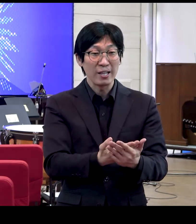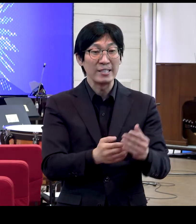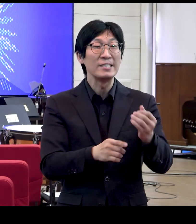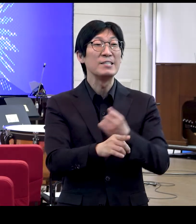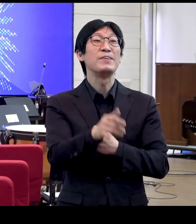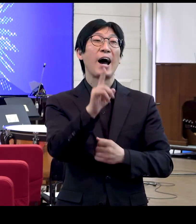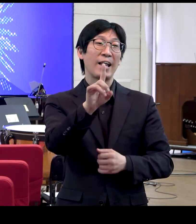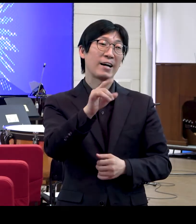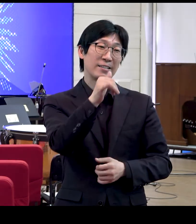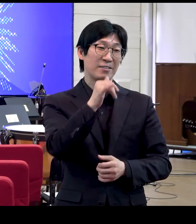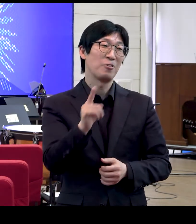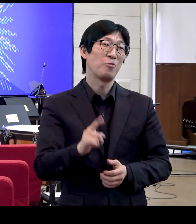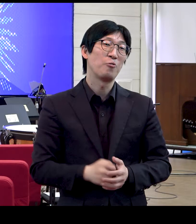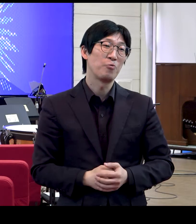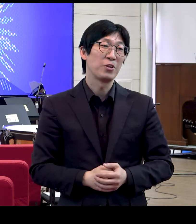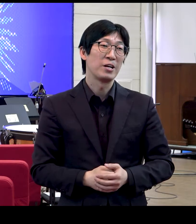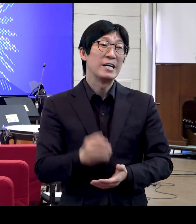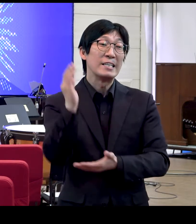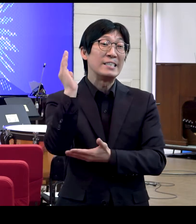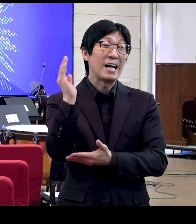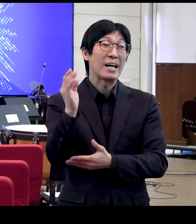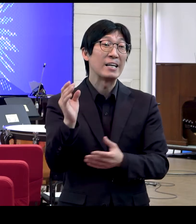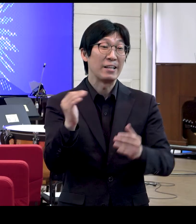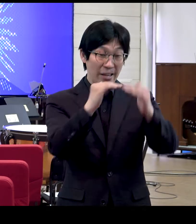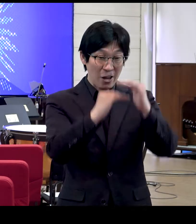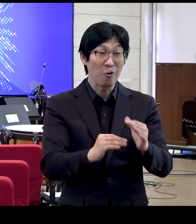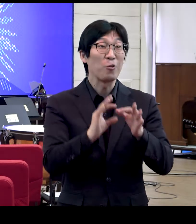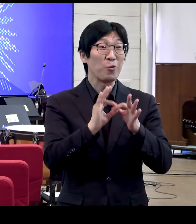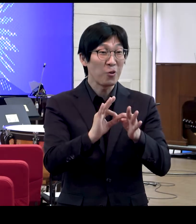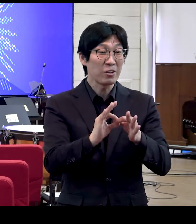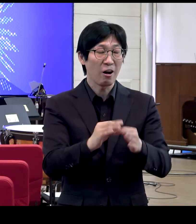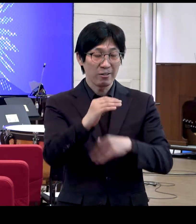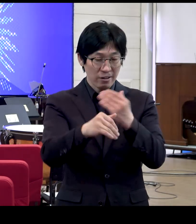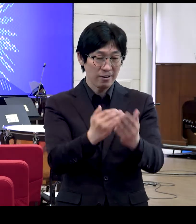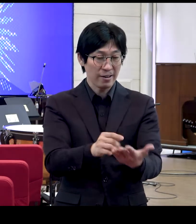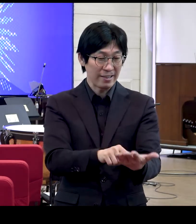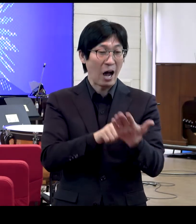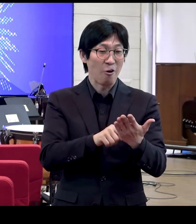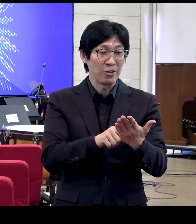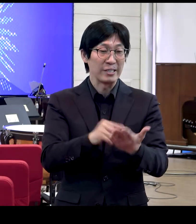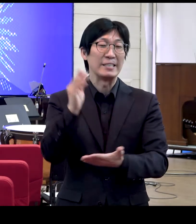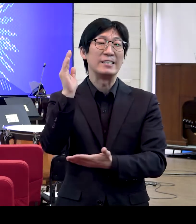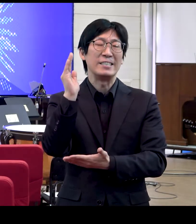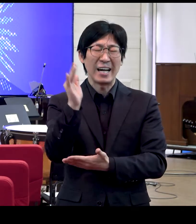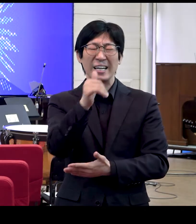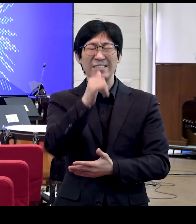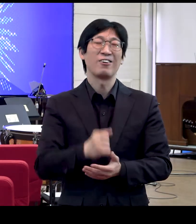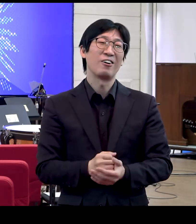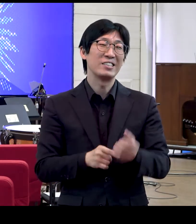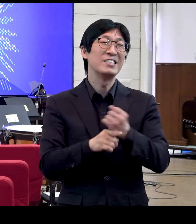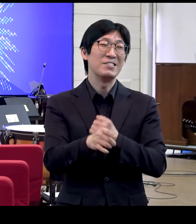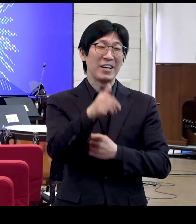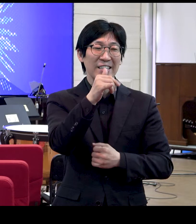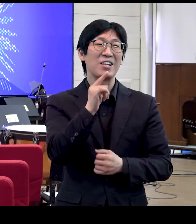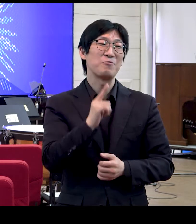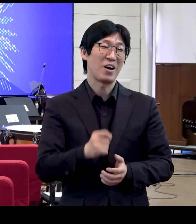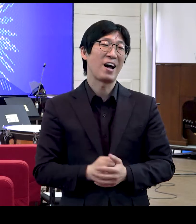있는 그것이 있습니다. 이 이야기를 통해서 성경이 확실하게 말하고 있는 사실, 메시지가 있습니다.